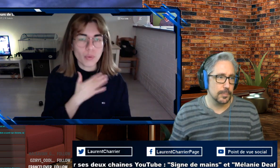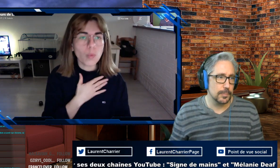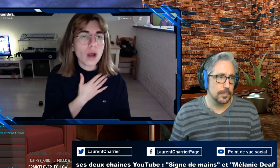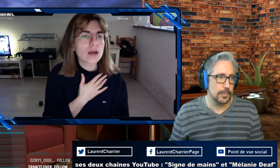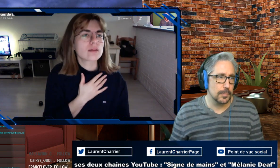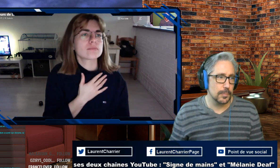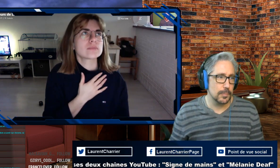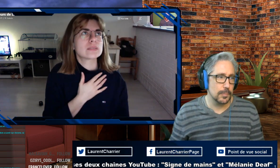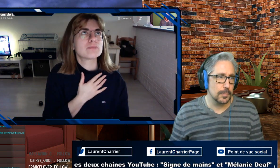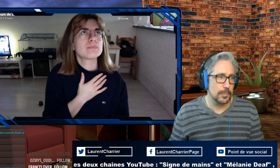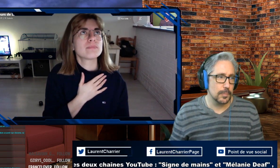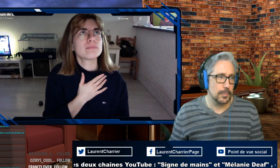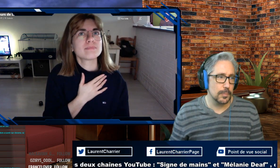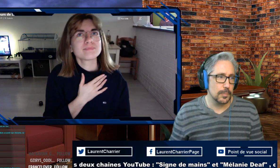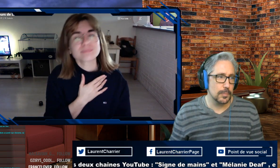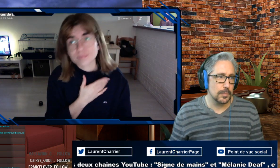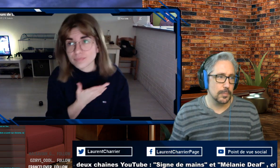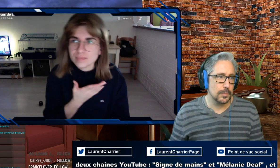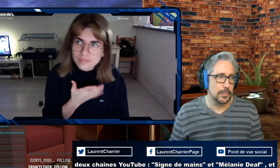Pour